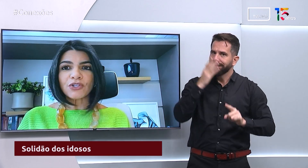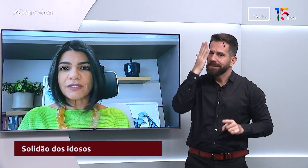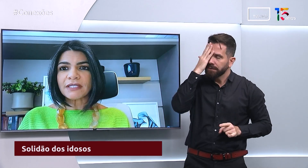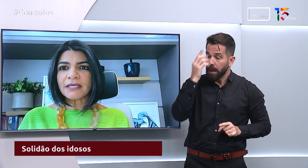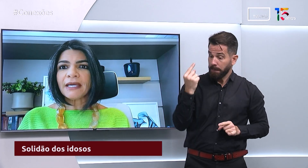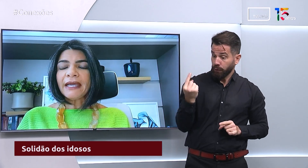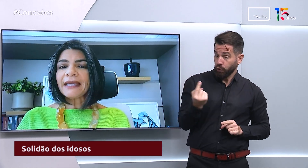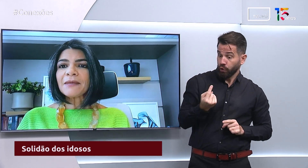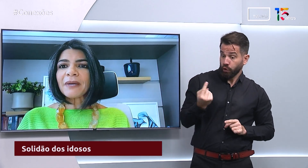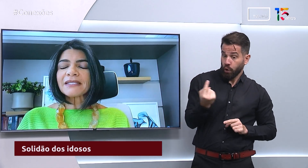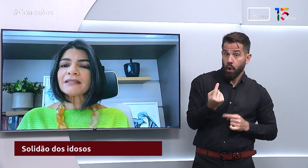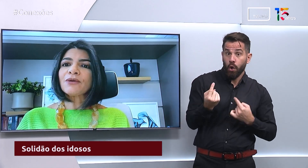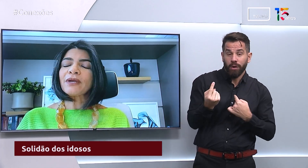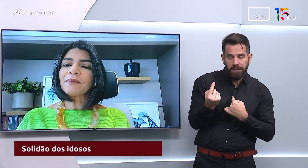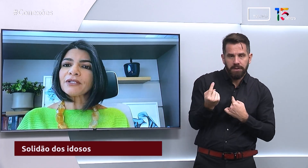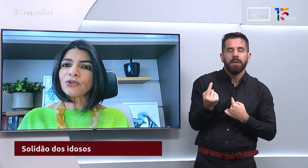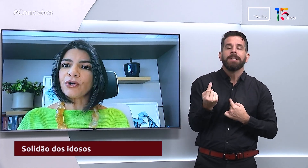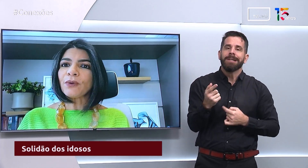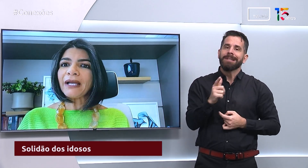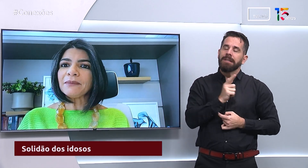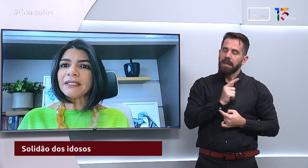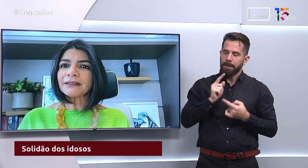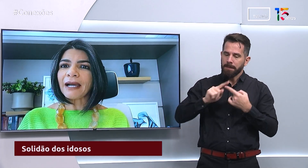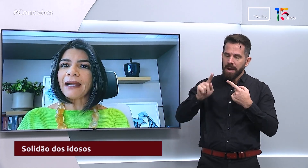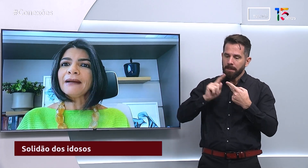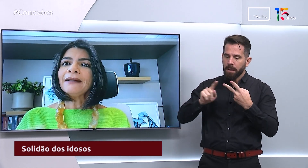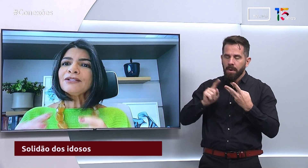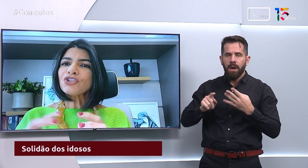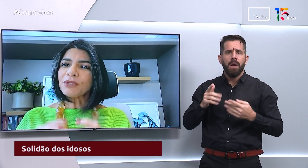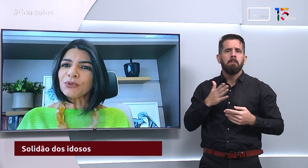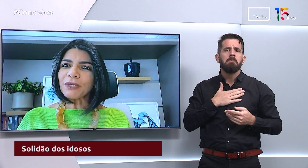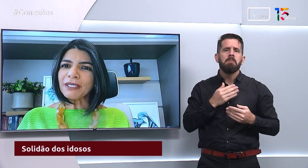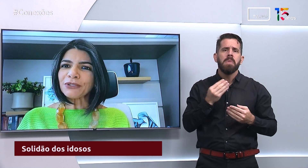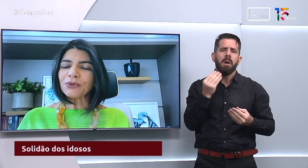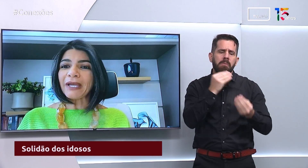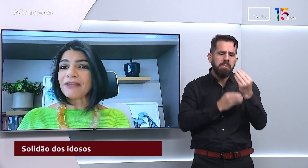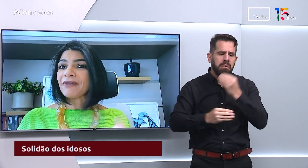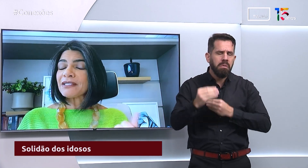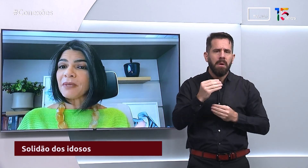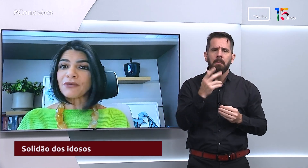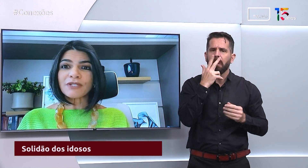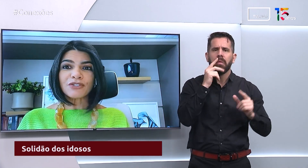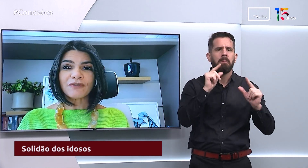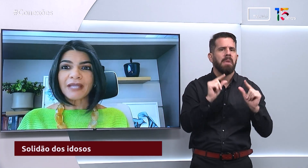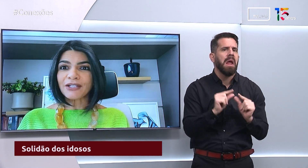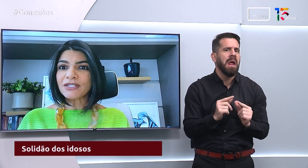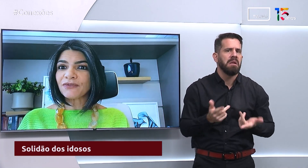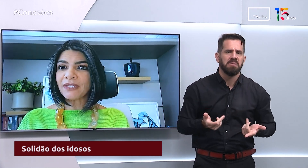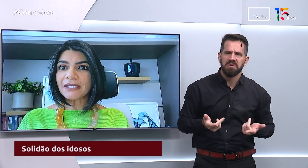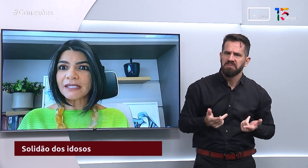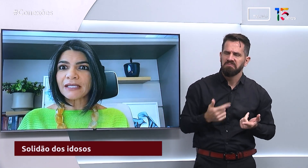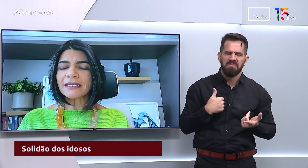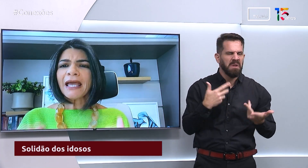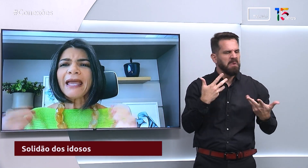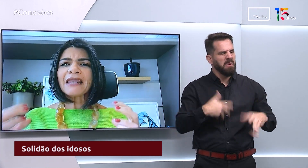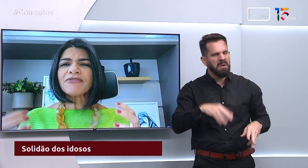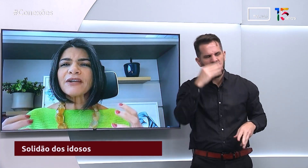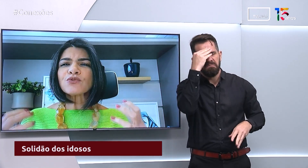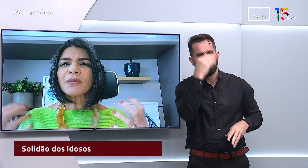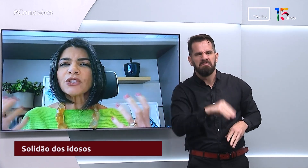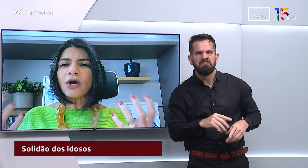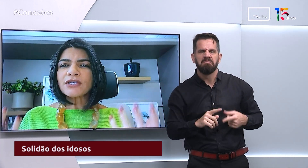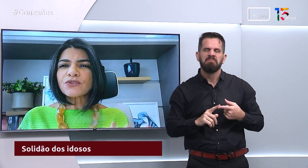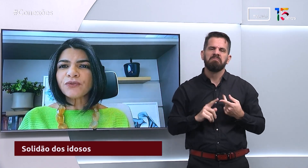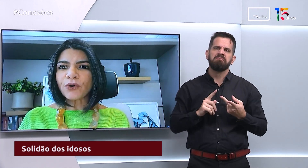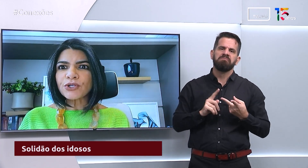mora sozinha, ela passa a ter um repertório alimentar diminuído, ela faz menos atividades físicas, ela faz